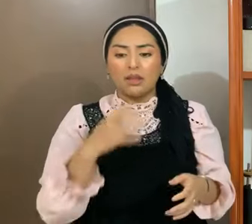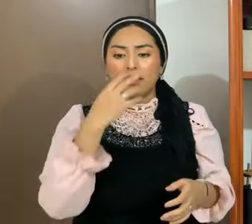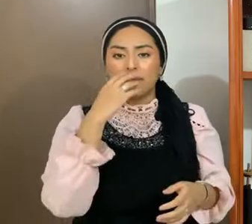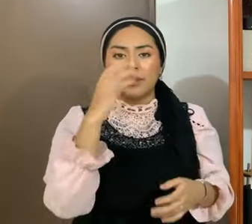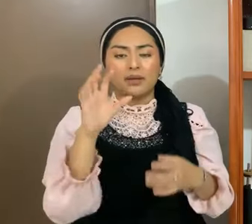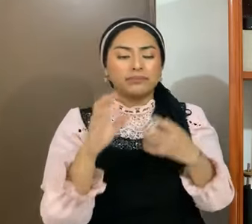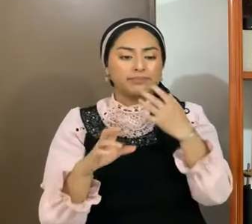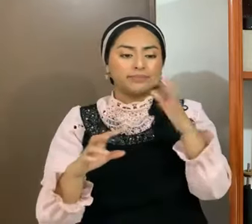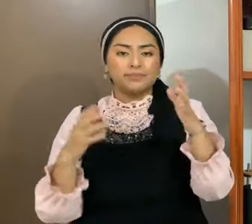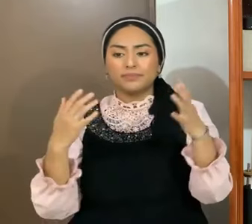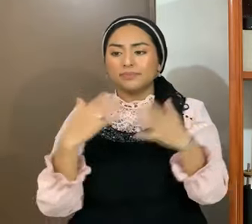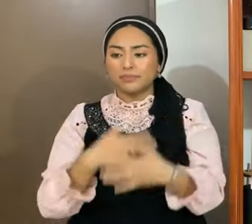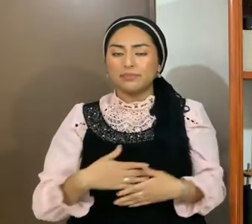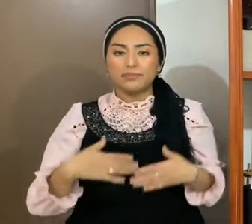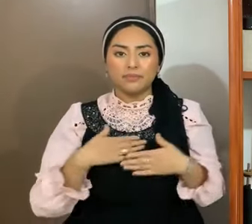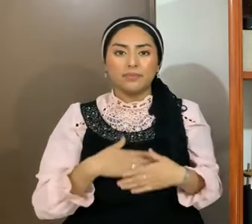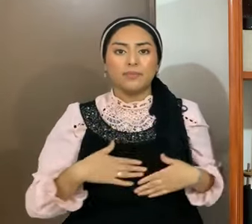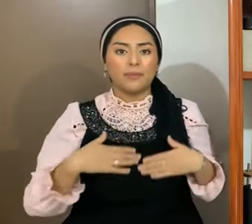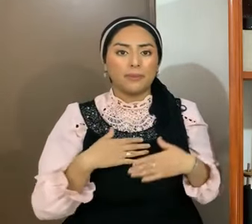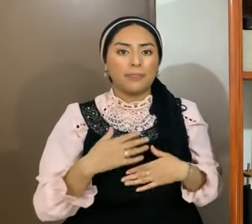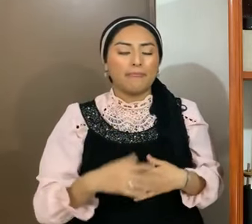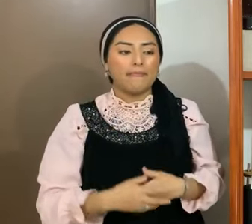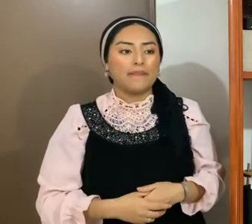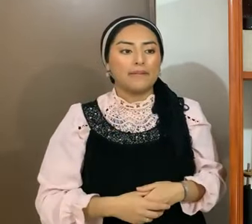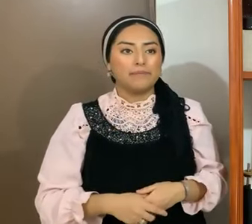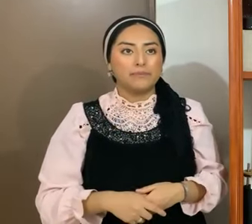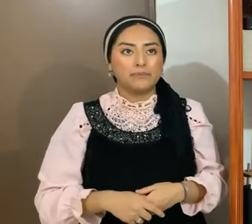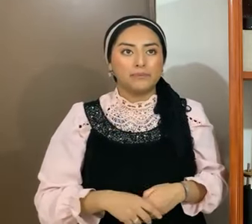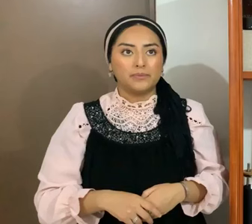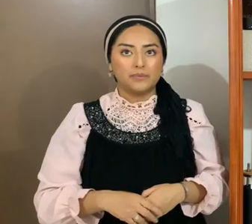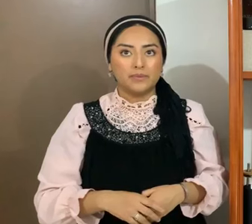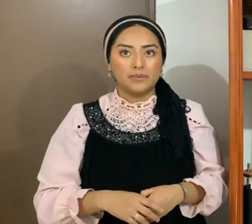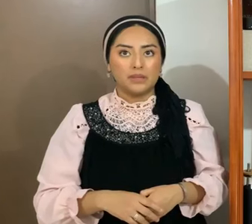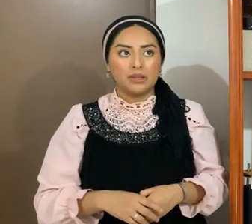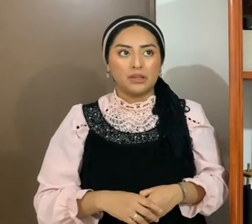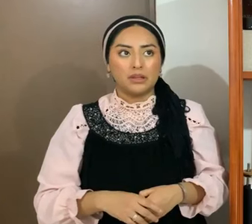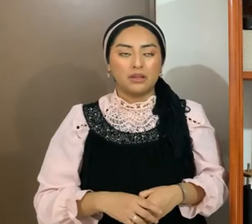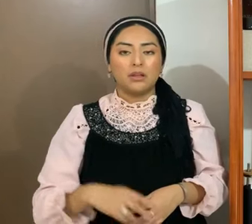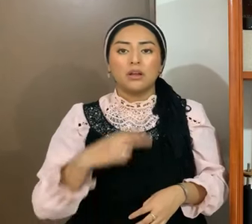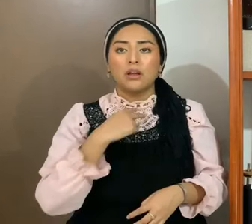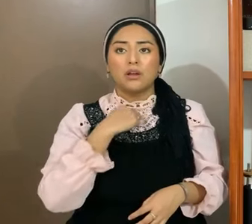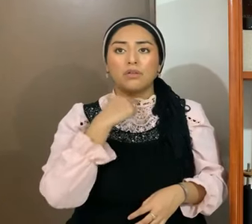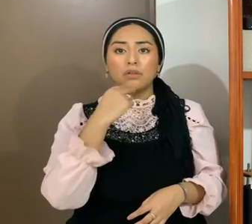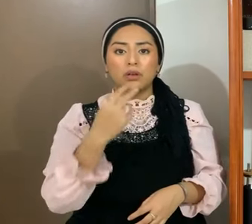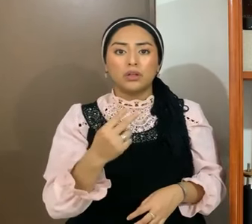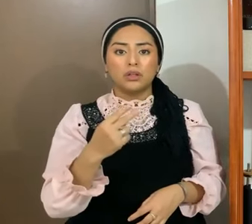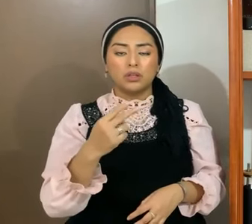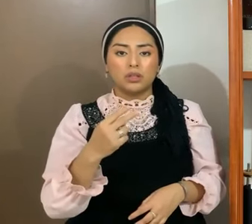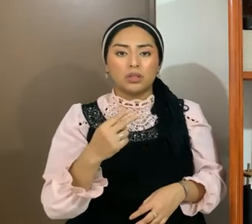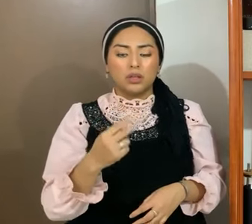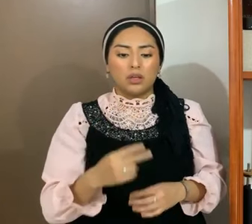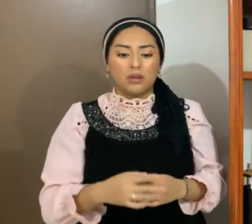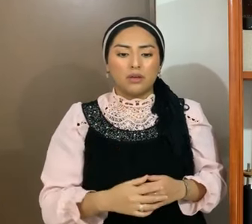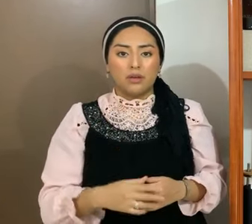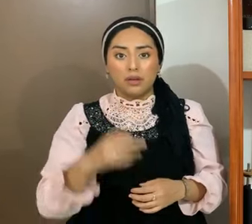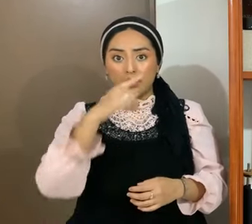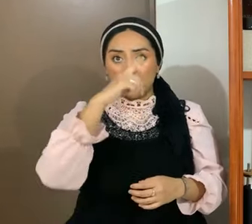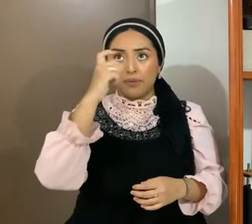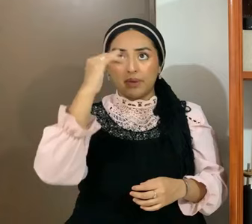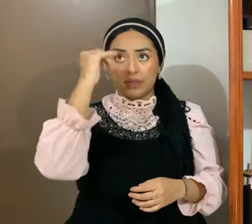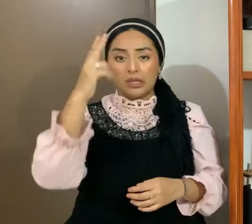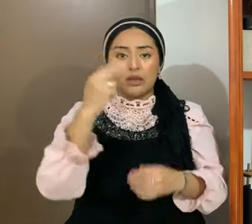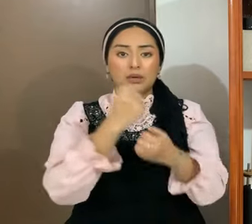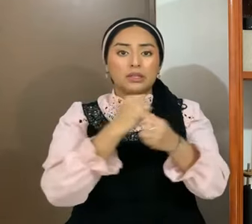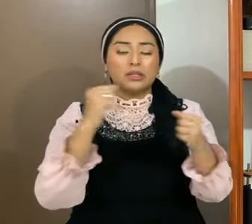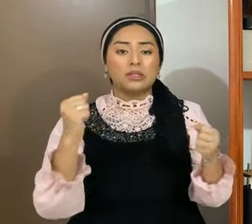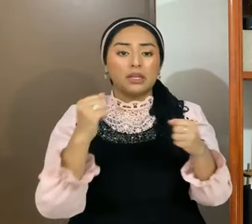con júbilo, profundidades de la tierra. Prorrumpid montes en exaltación. Bosque y todo árbol que en él está, porque Yahweh